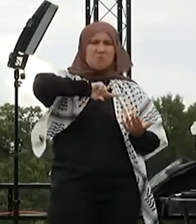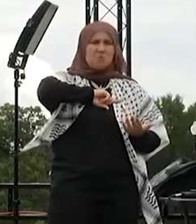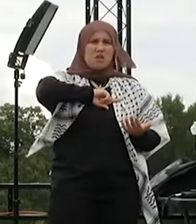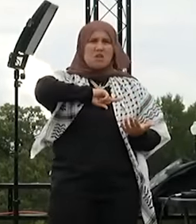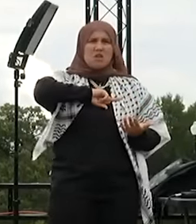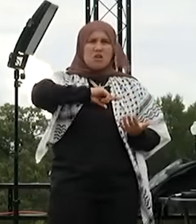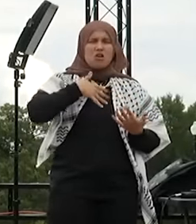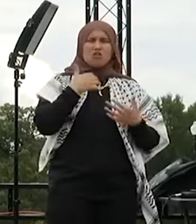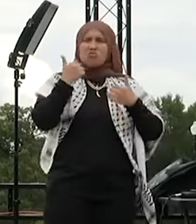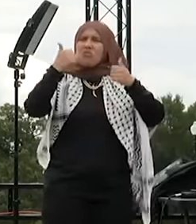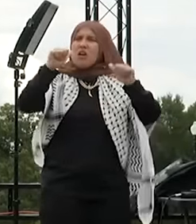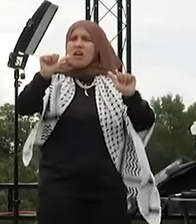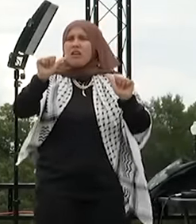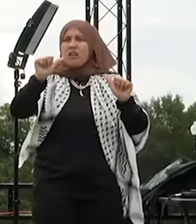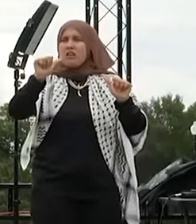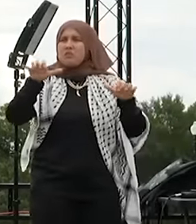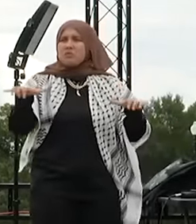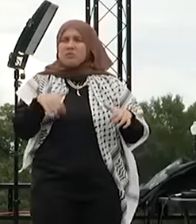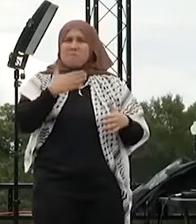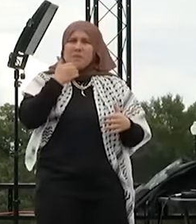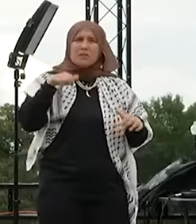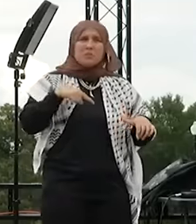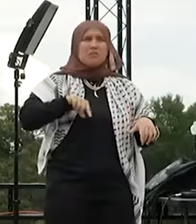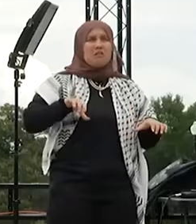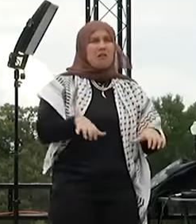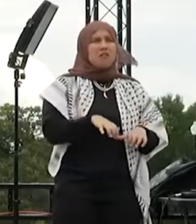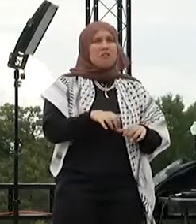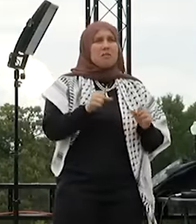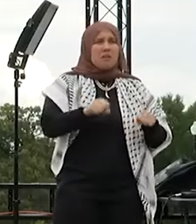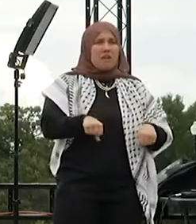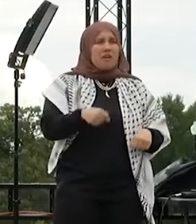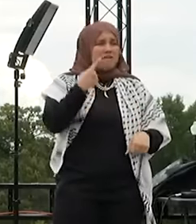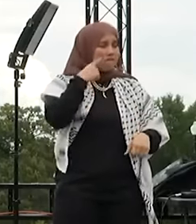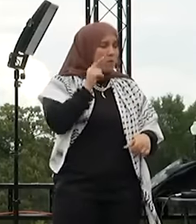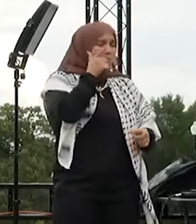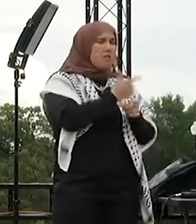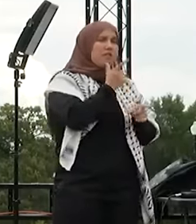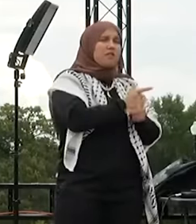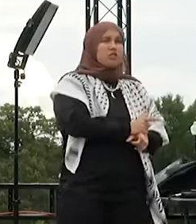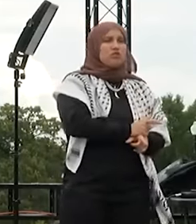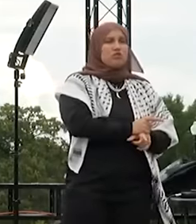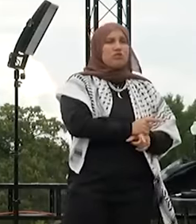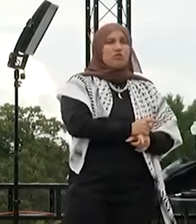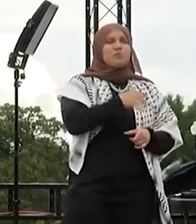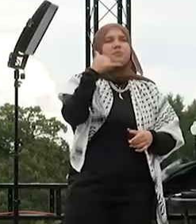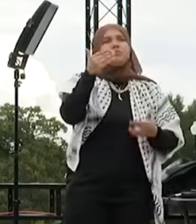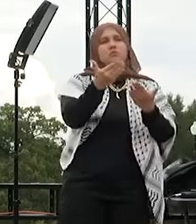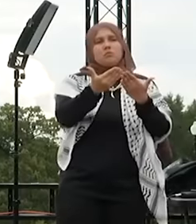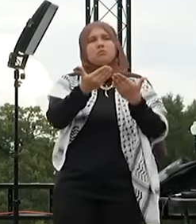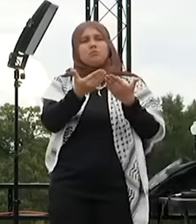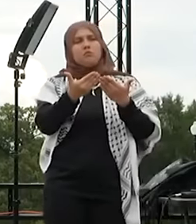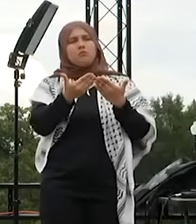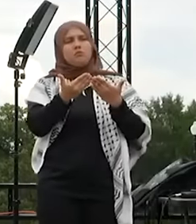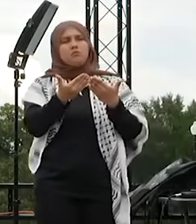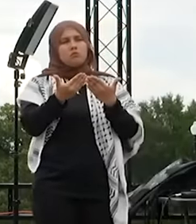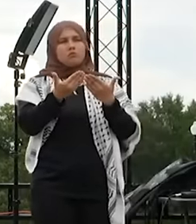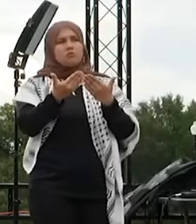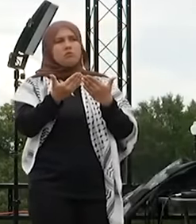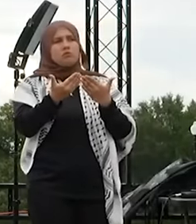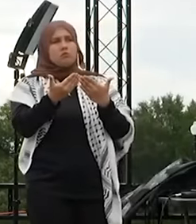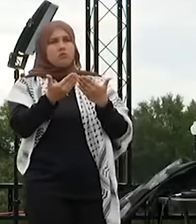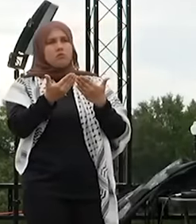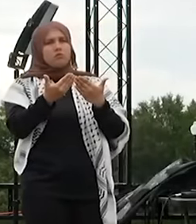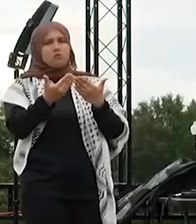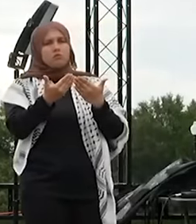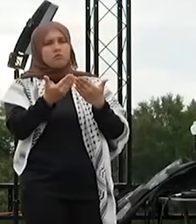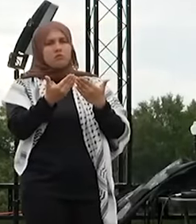are trying to do the best that we can for our brothers and sisters. أقول قولي هذا واستغفر الله لي ولكم ولسائر المسلمين فاستغفروا إنه